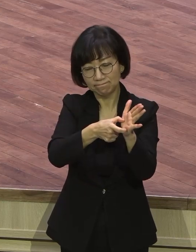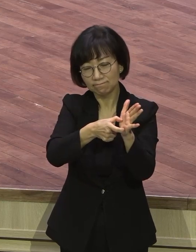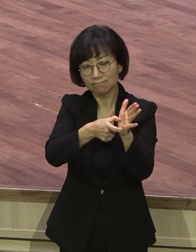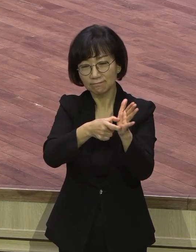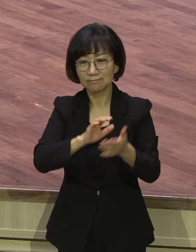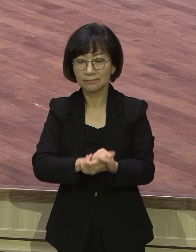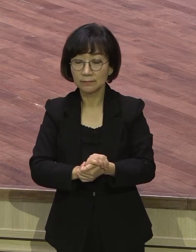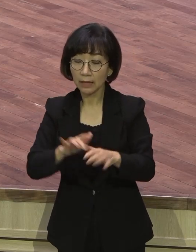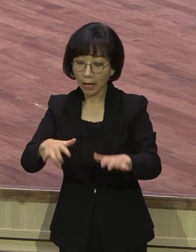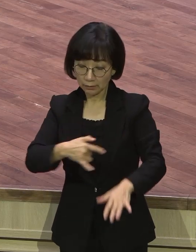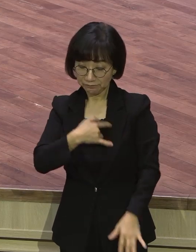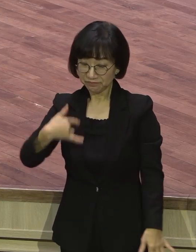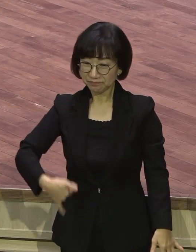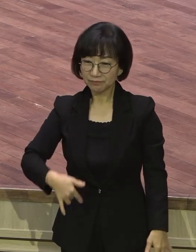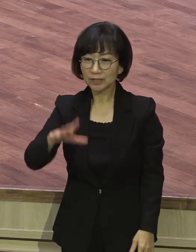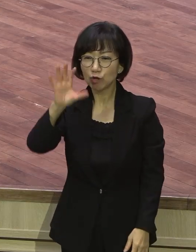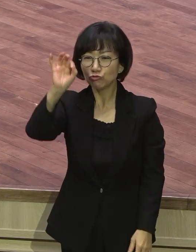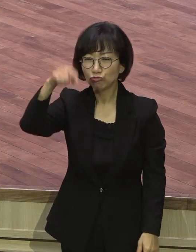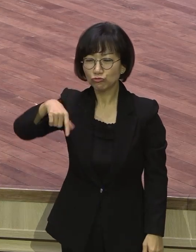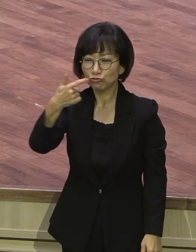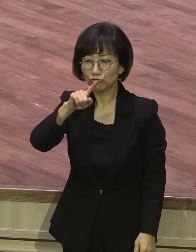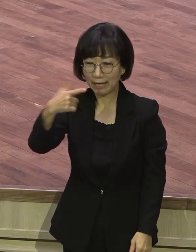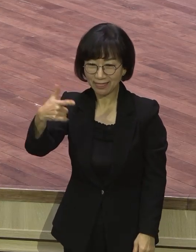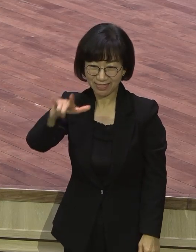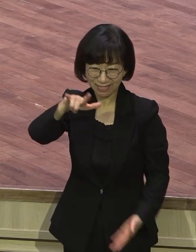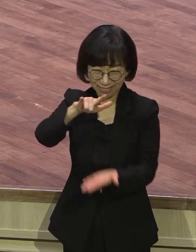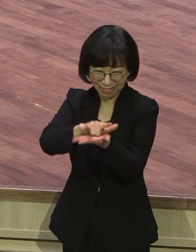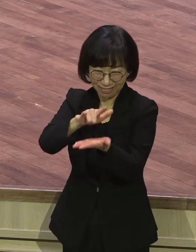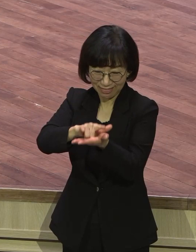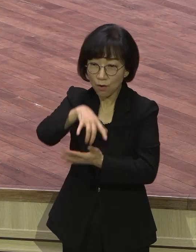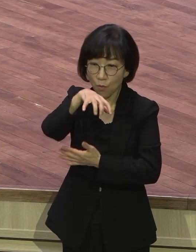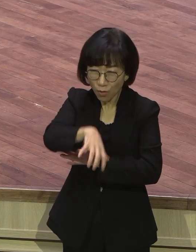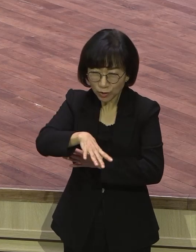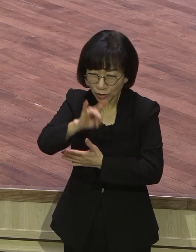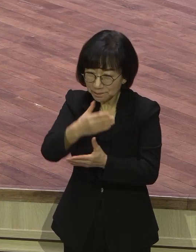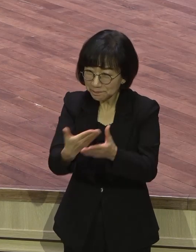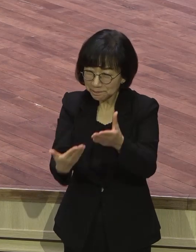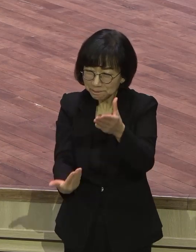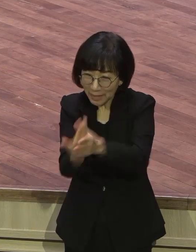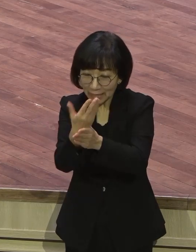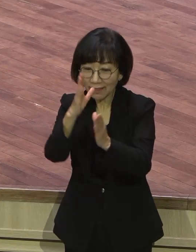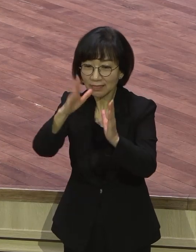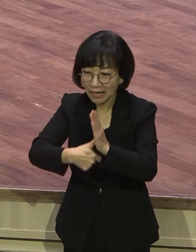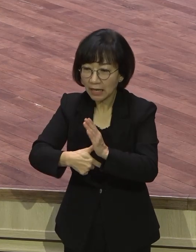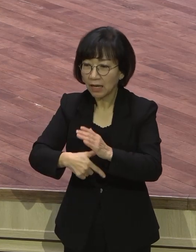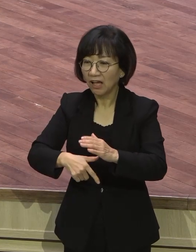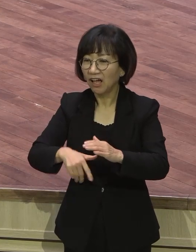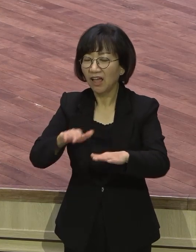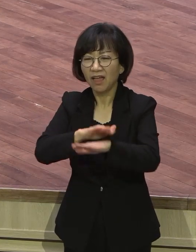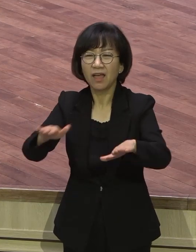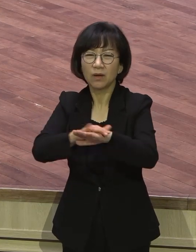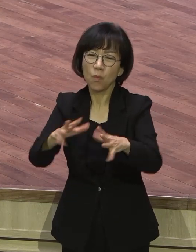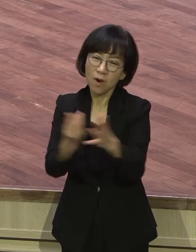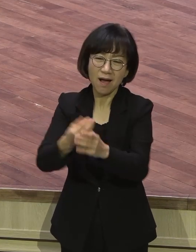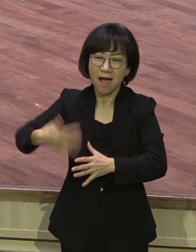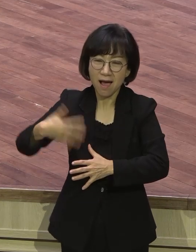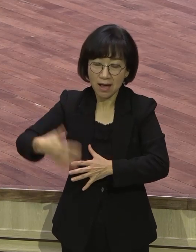보면 중국 우한에서 초기 발생했을 때 그 대처를 제대로 하지 못해간 문제가